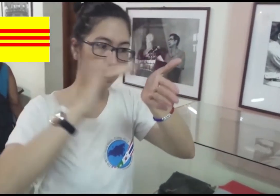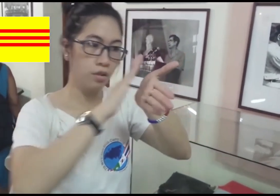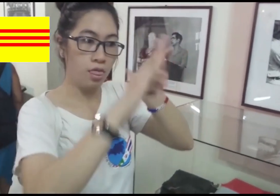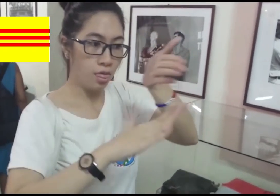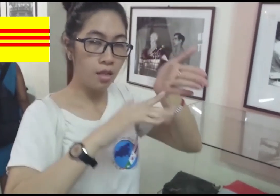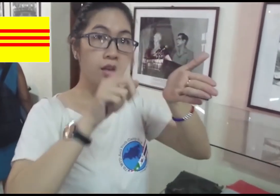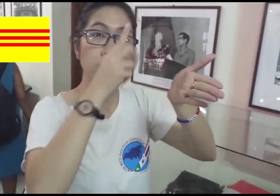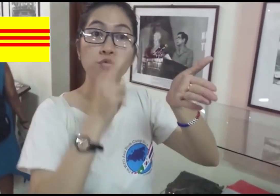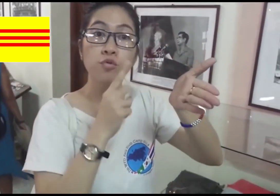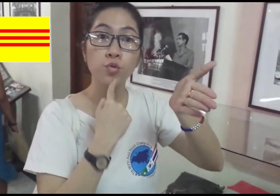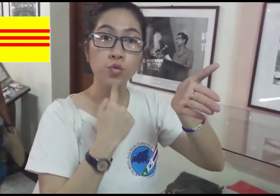3 roten Streifen.